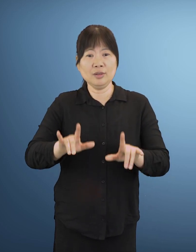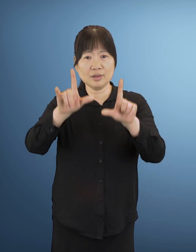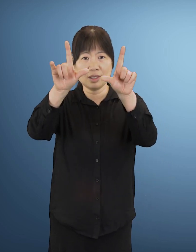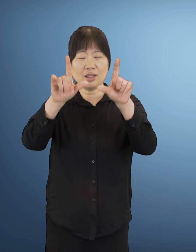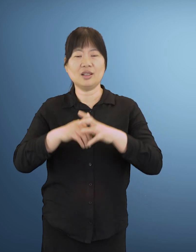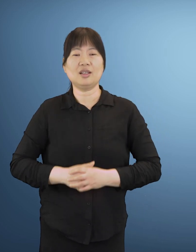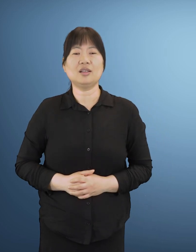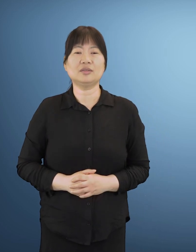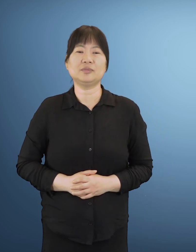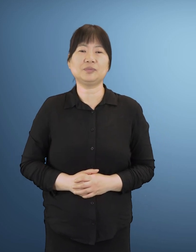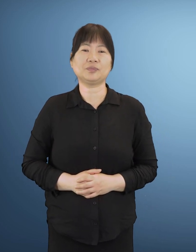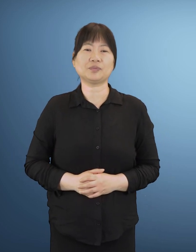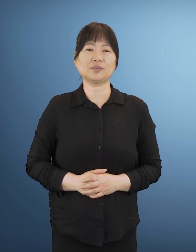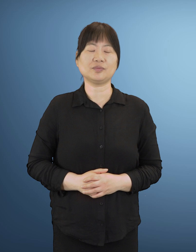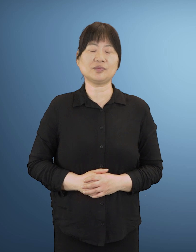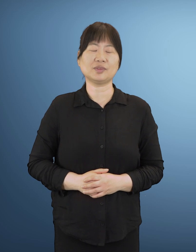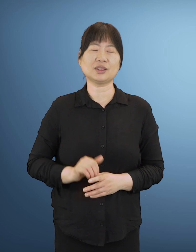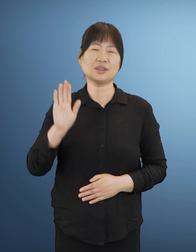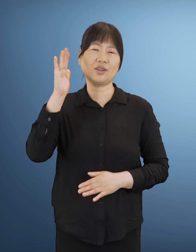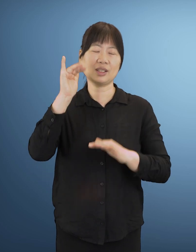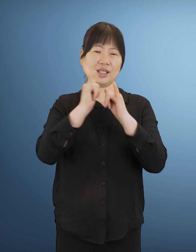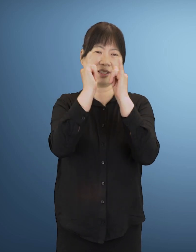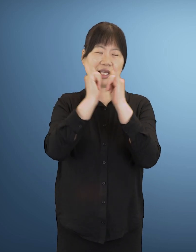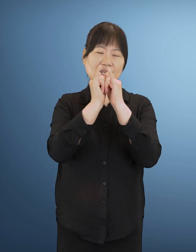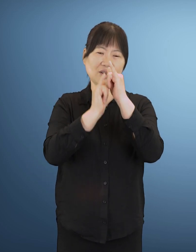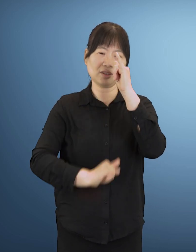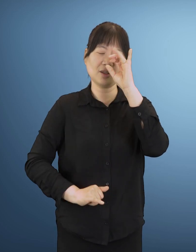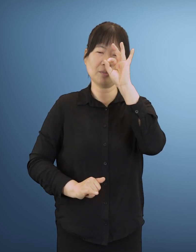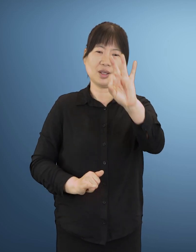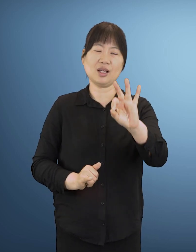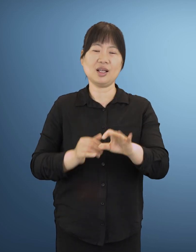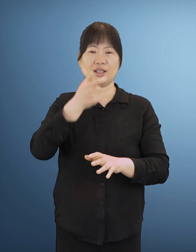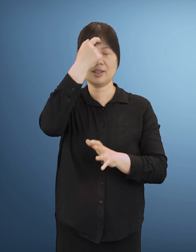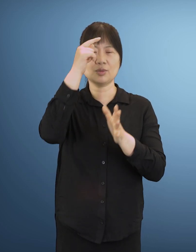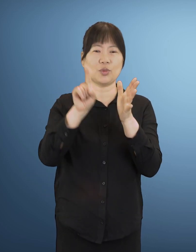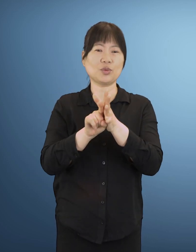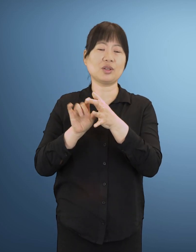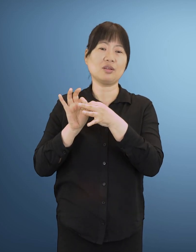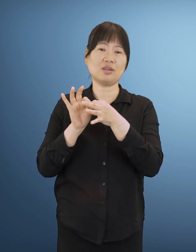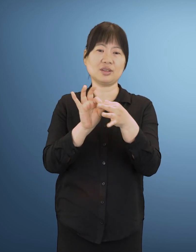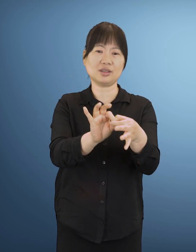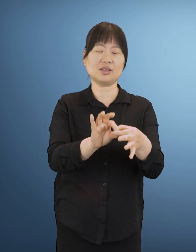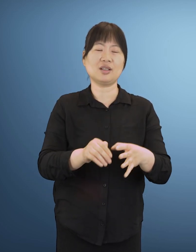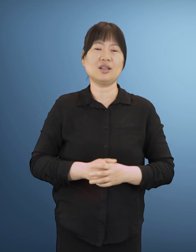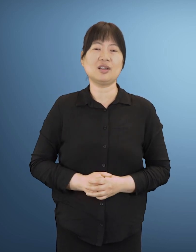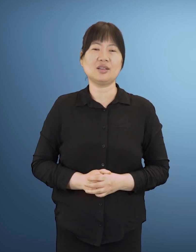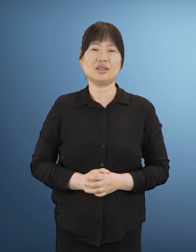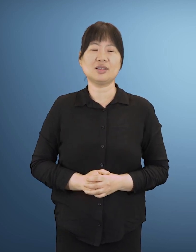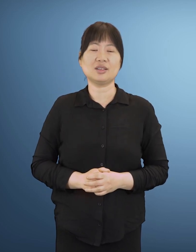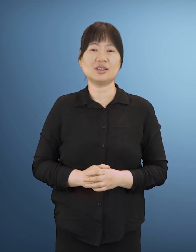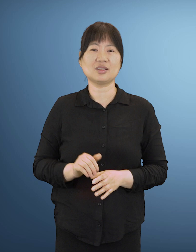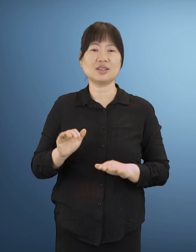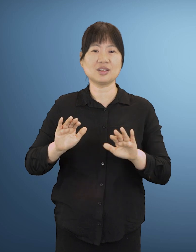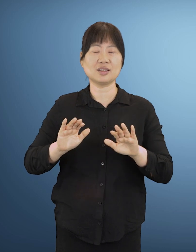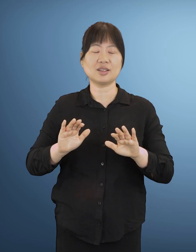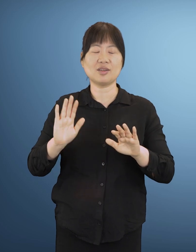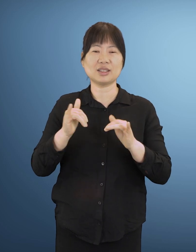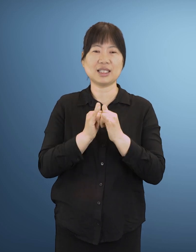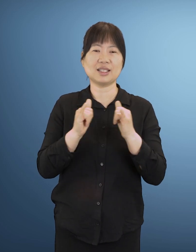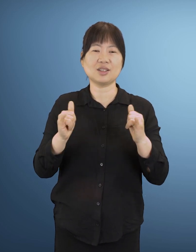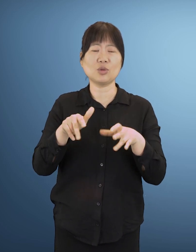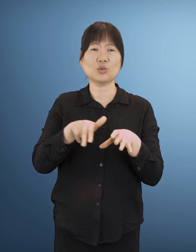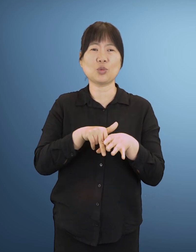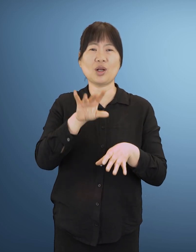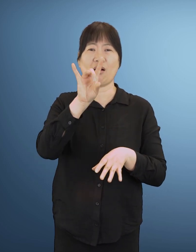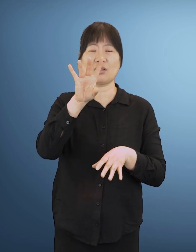오늘날 이 근현대 사회를 통해서 기독교는 점점 현대인들이 종교